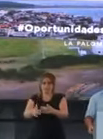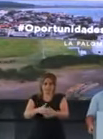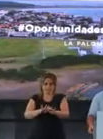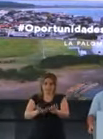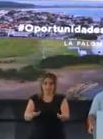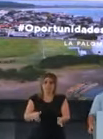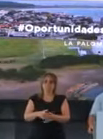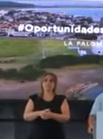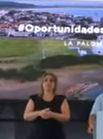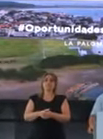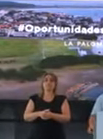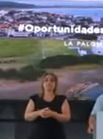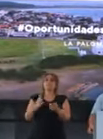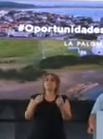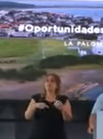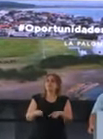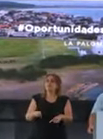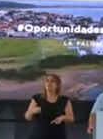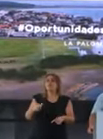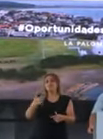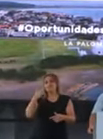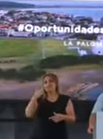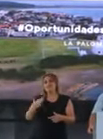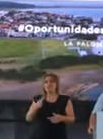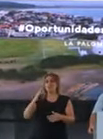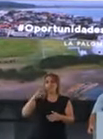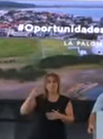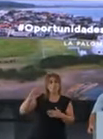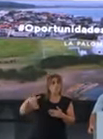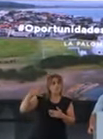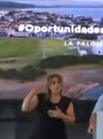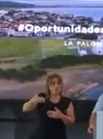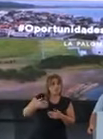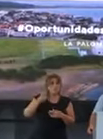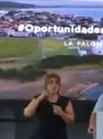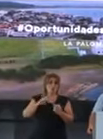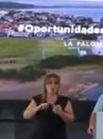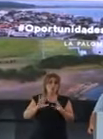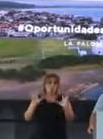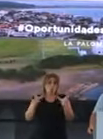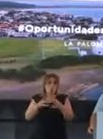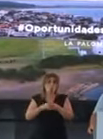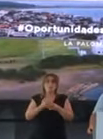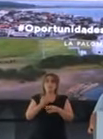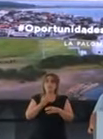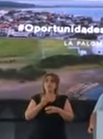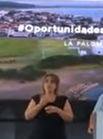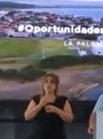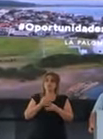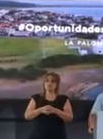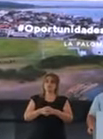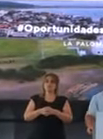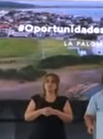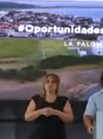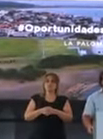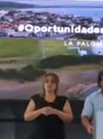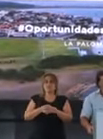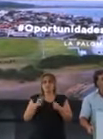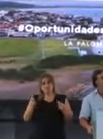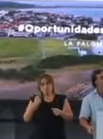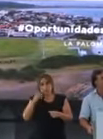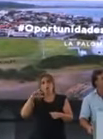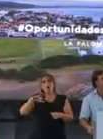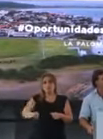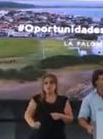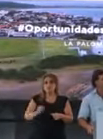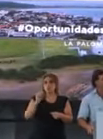gobierno. Yo creo que el próximo acuerdo entre los partidos políticos va a ser un compromiso